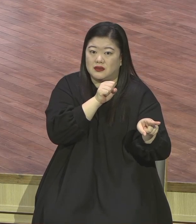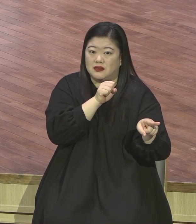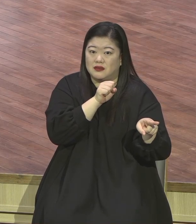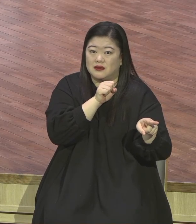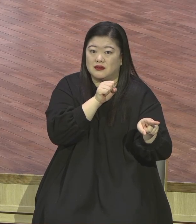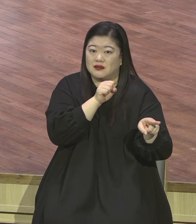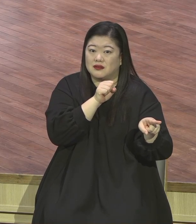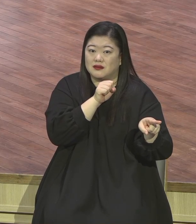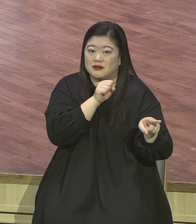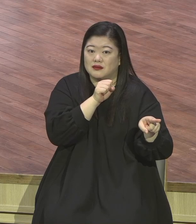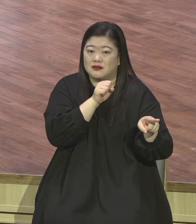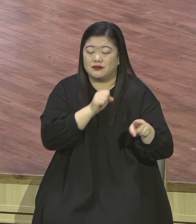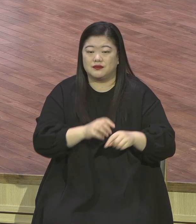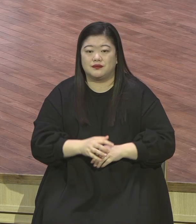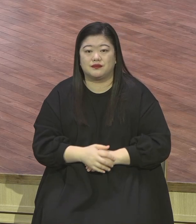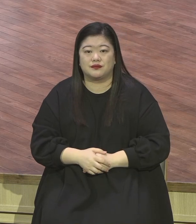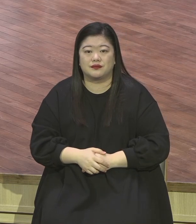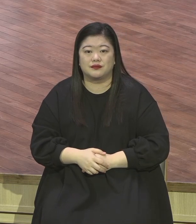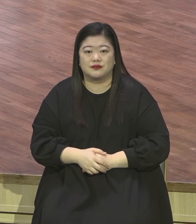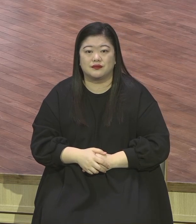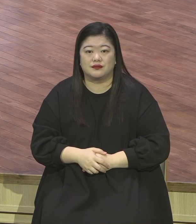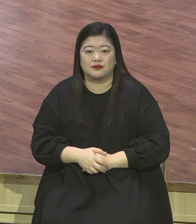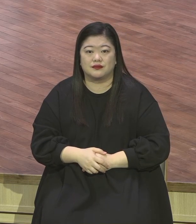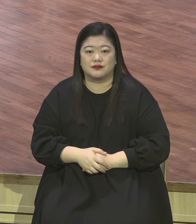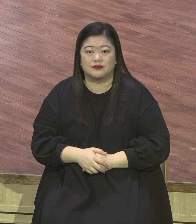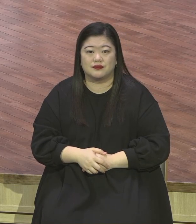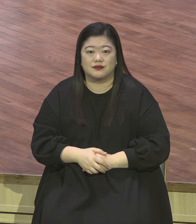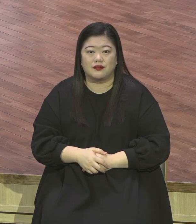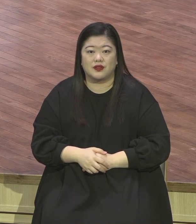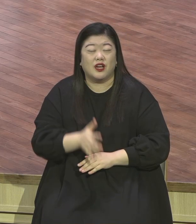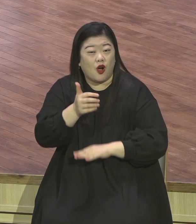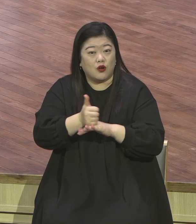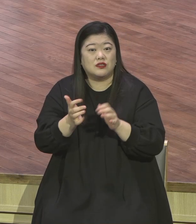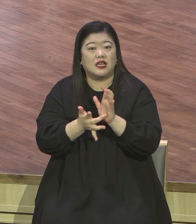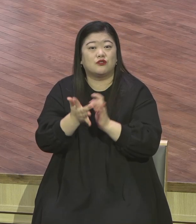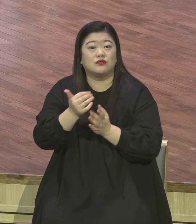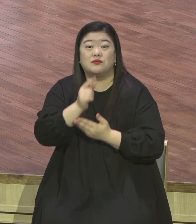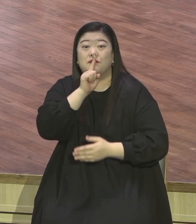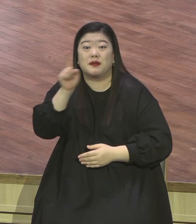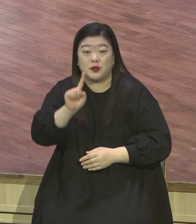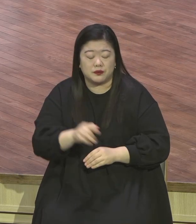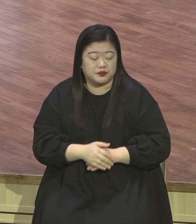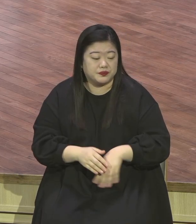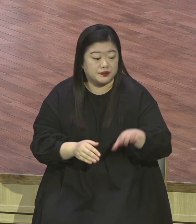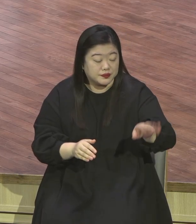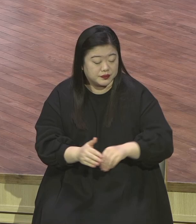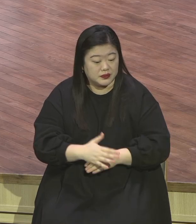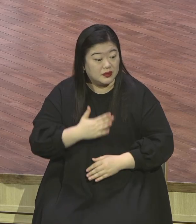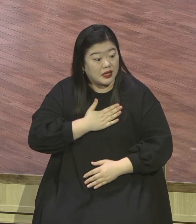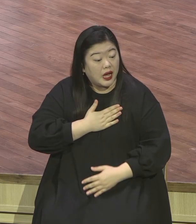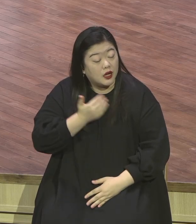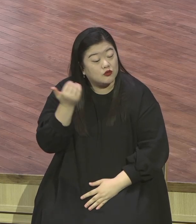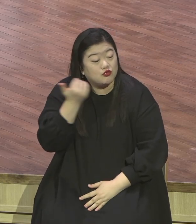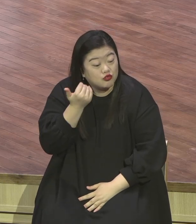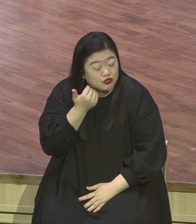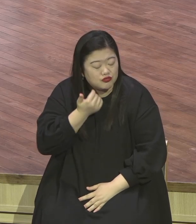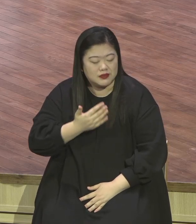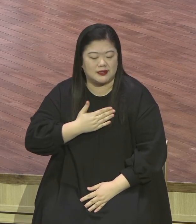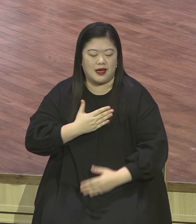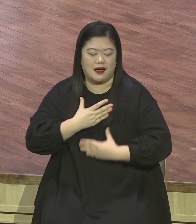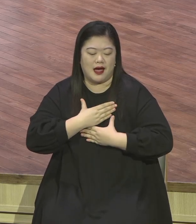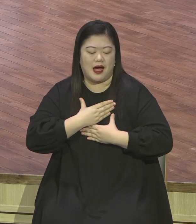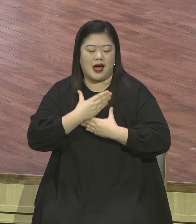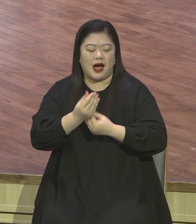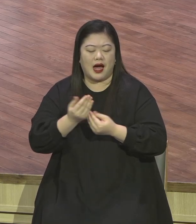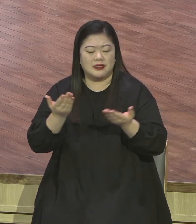그러시면서 인자가 바로 안식일의 주인이라 영전 질의를